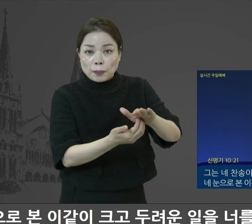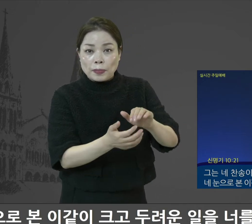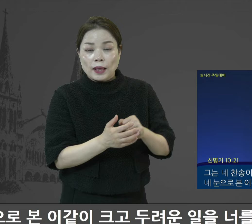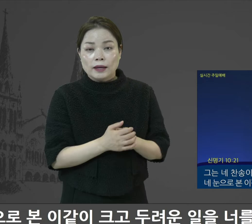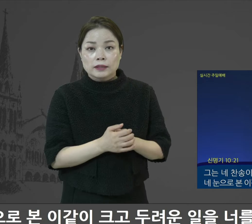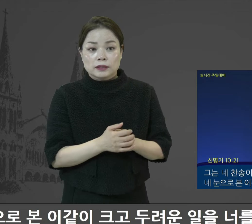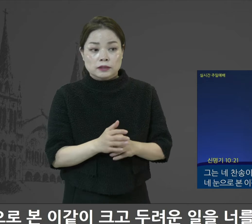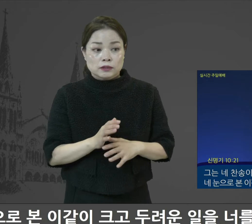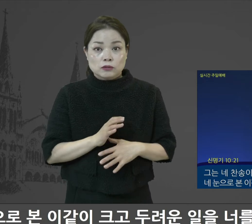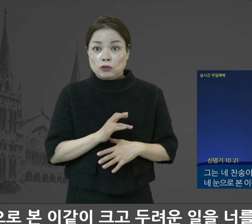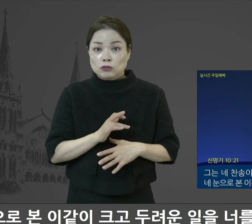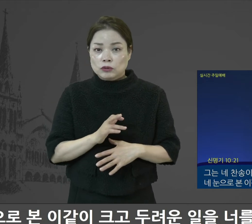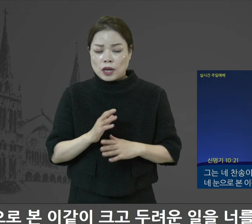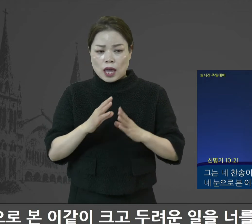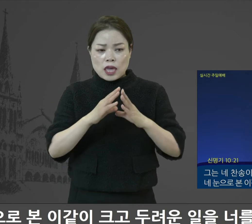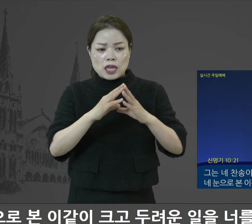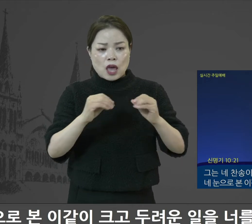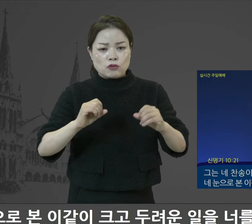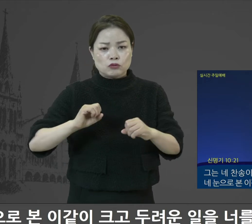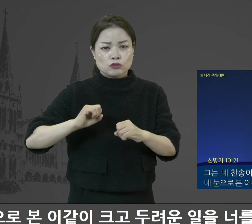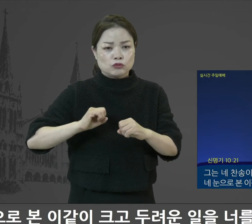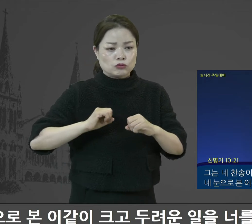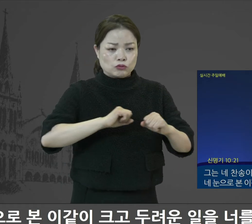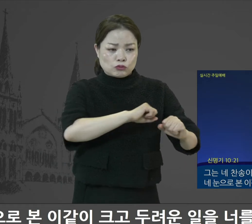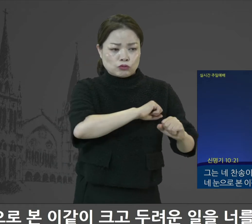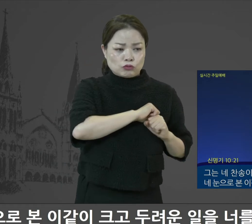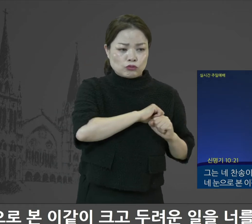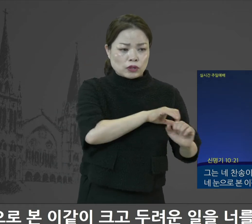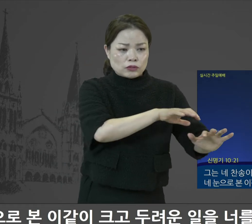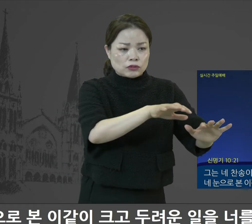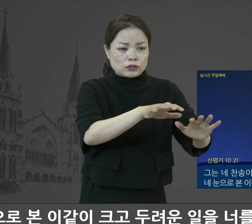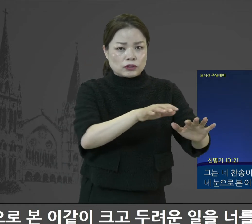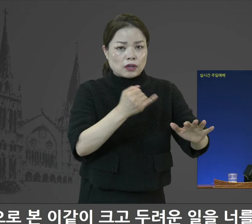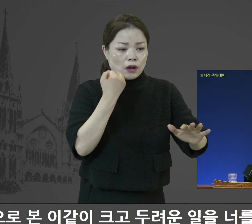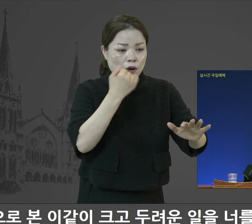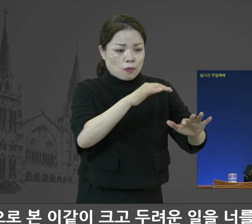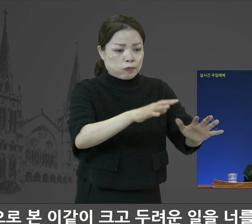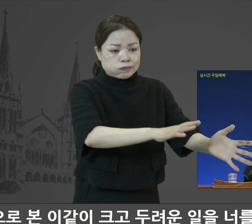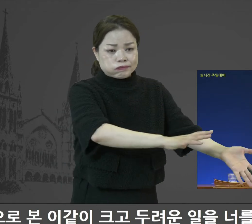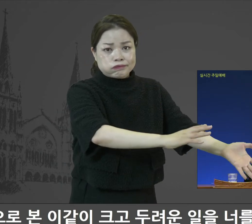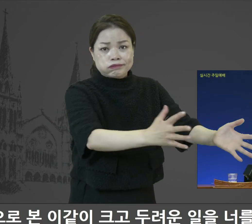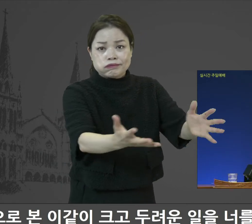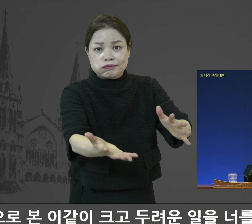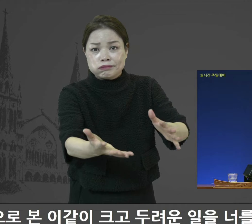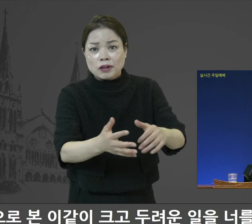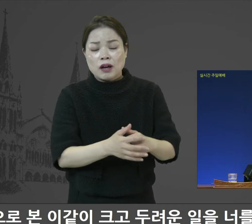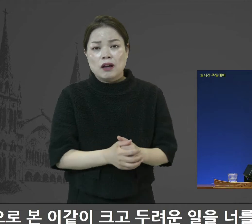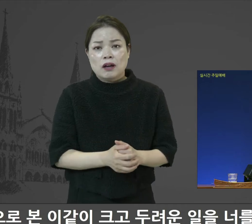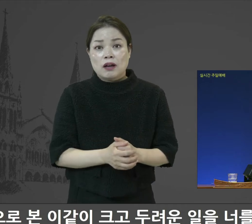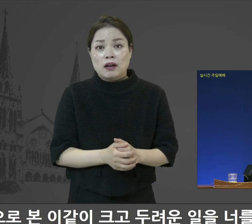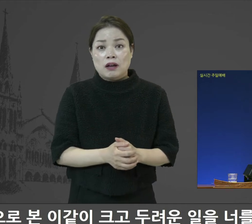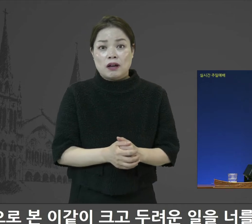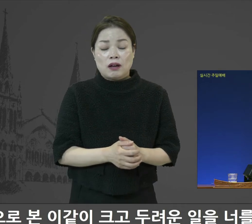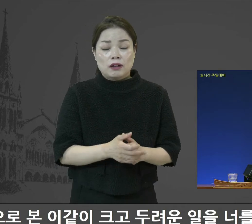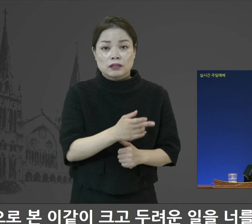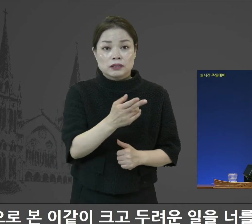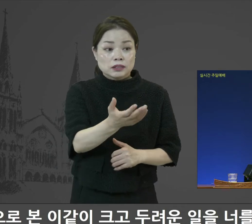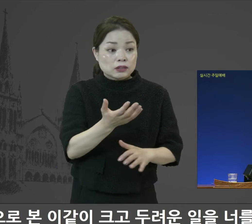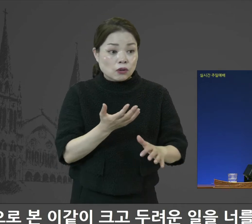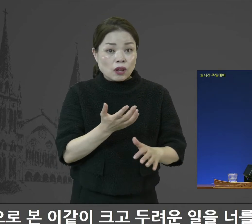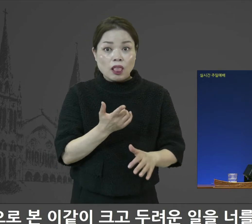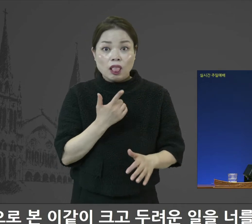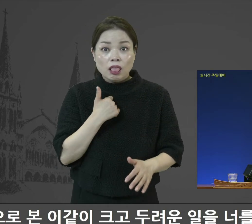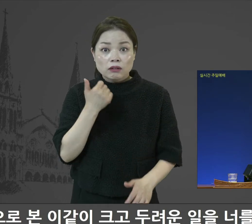크고 두려운 일은 뭐냐면 애굽 군대들이 홍해에서 수장되는 장면이었습니다. 여러분, 이거 보면서 이것보다 큰 일이 이전에